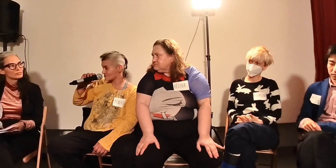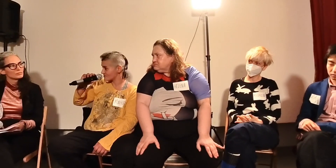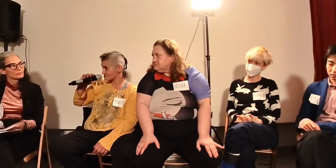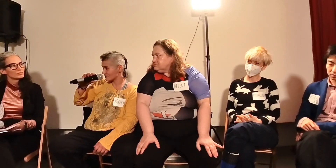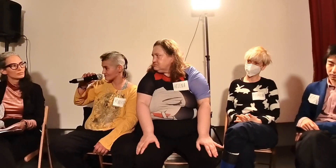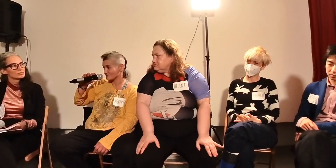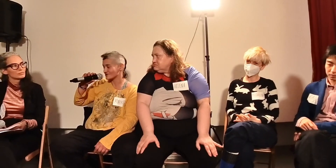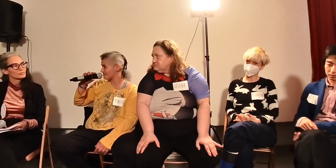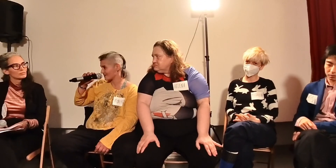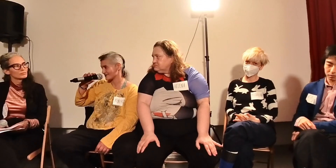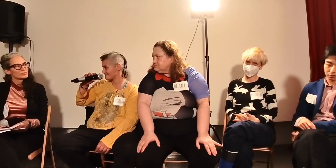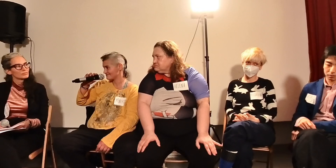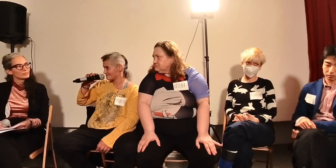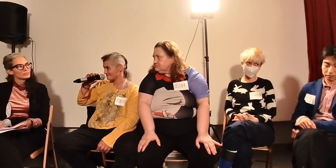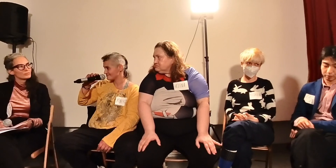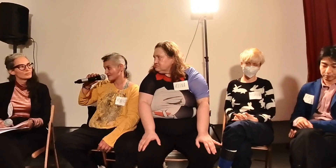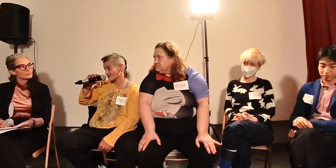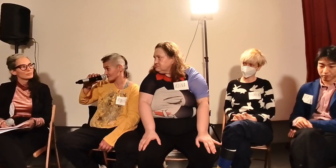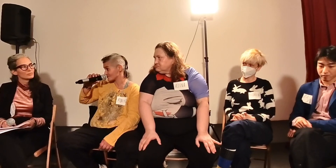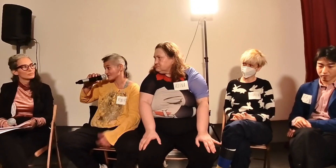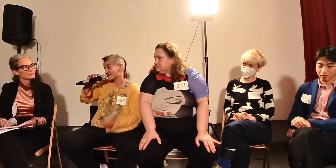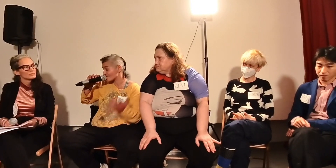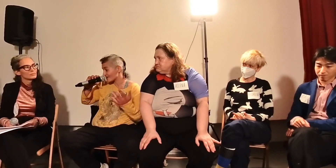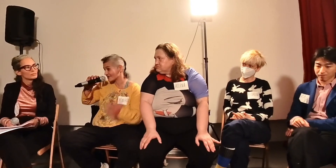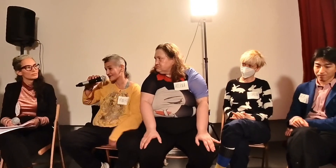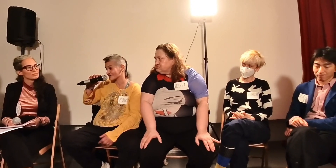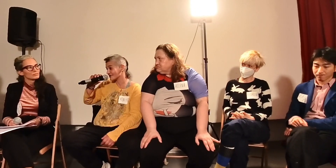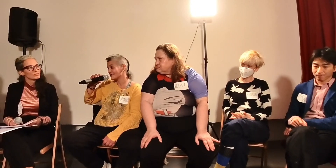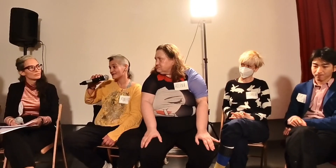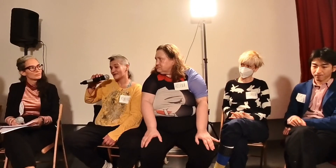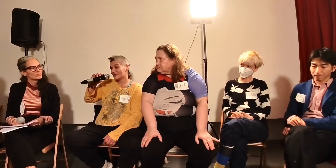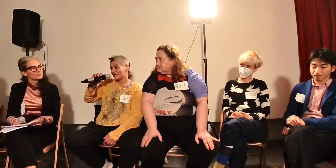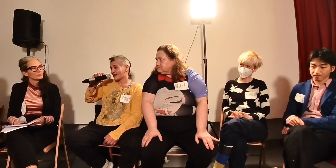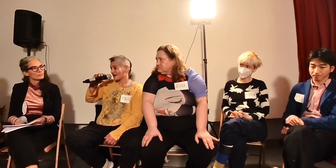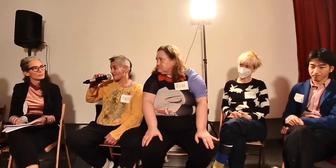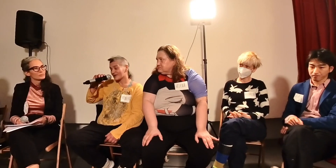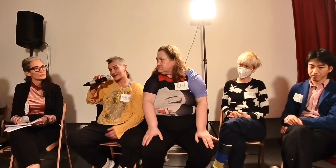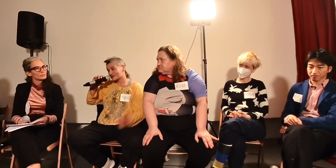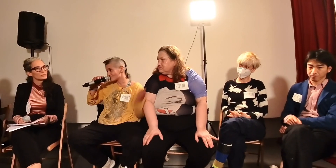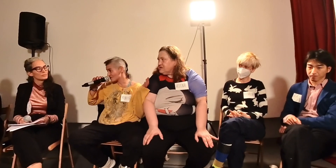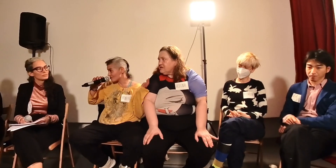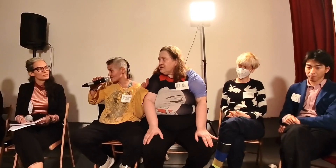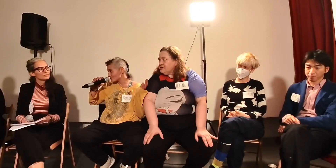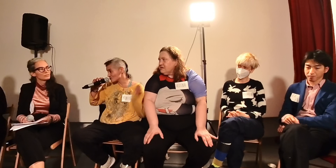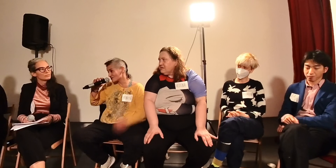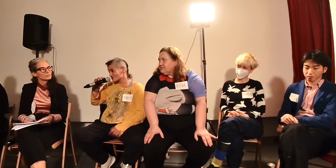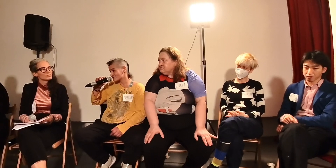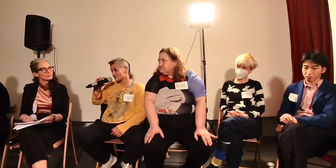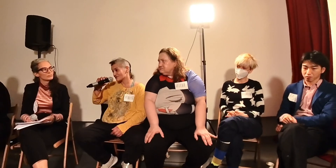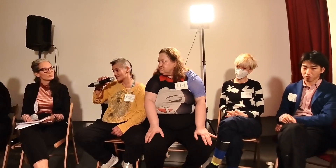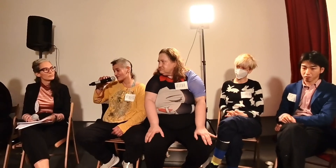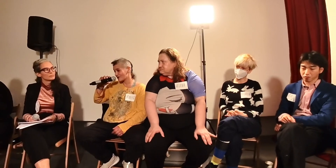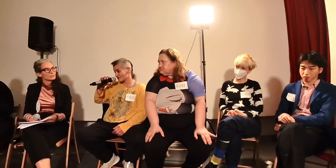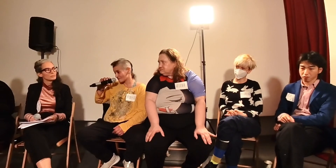prádelnu, otevřeli byste nám ty dveře? Ne, neotevřeli, taková je realita. A Magda tím, že jakoby v tom